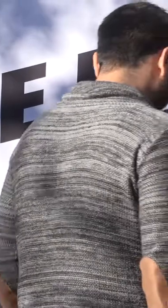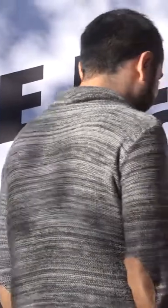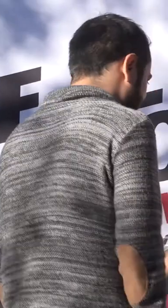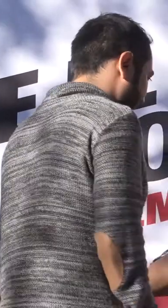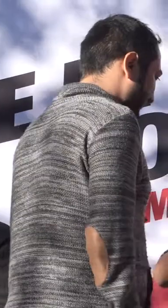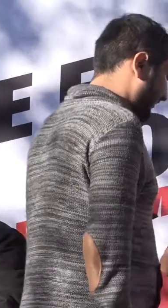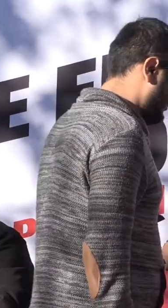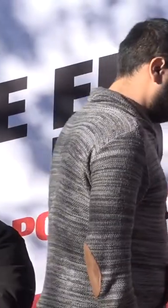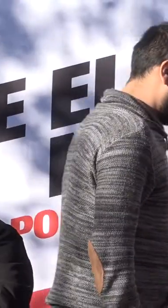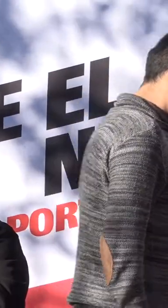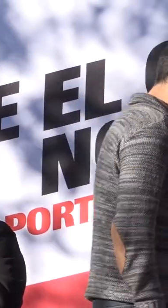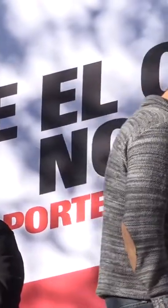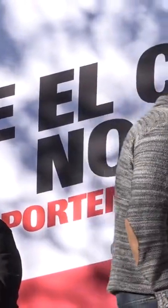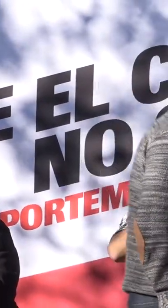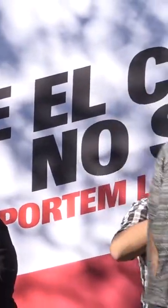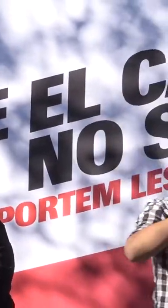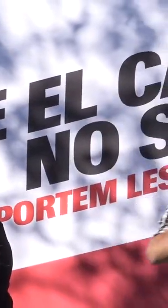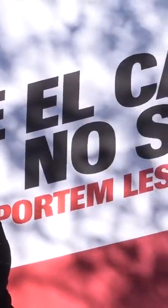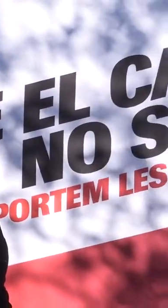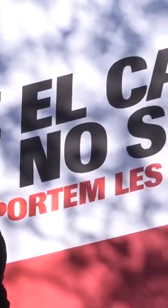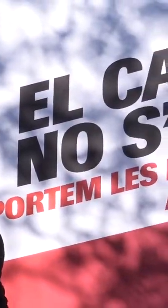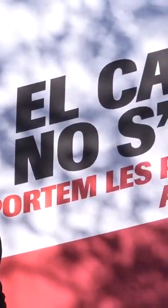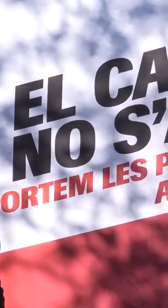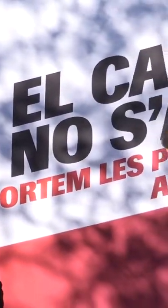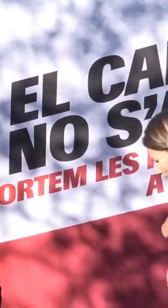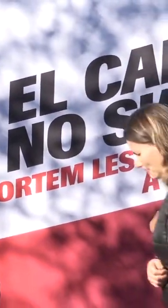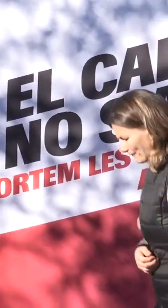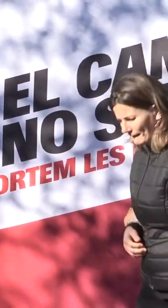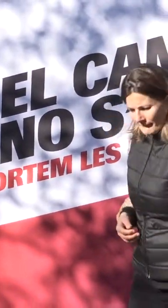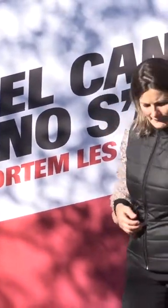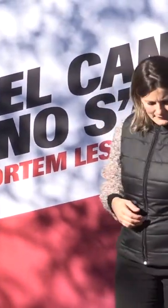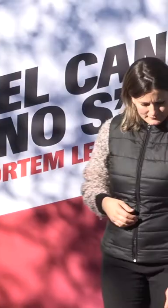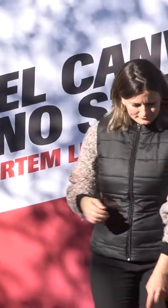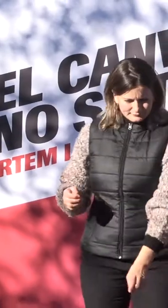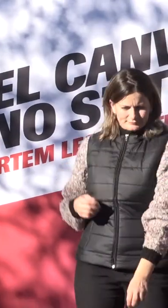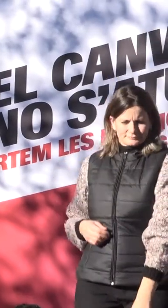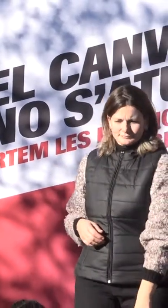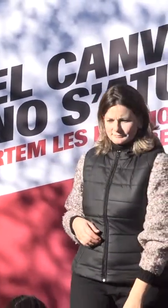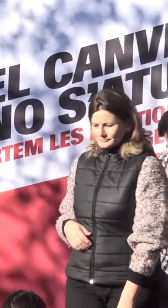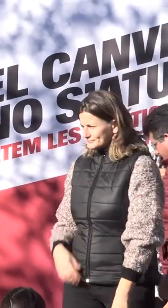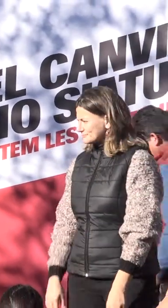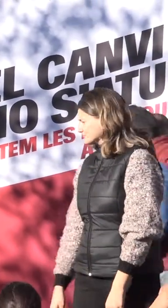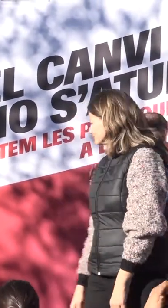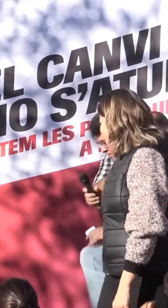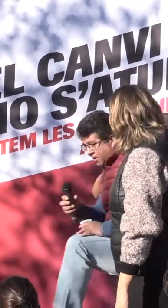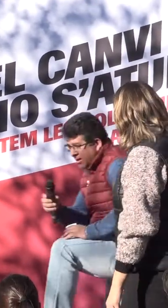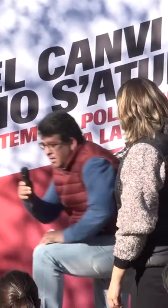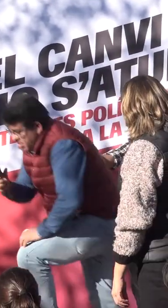gracias queremos invitar al compañero remy que nos diga una palabra de la comunidad boliviana